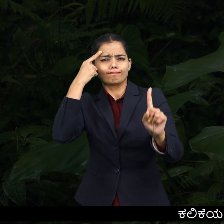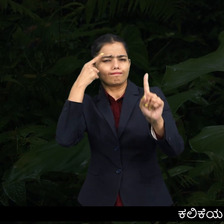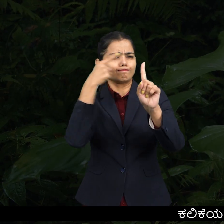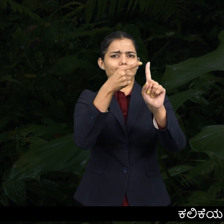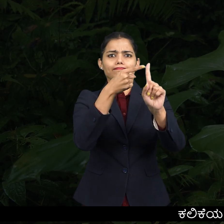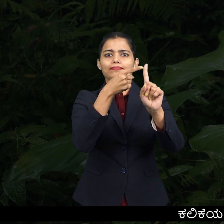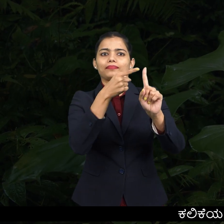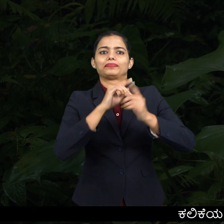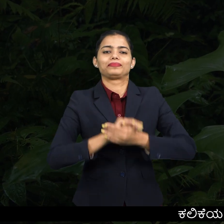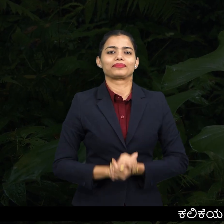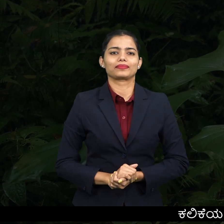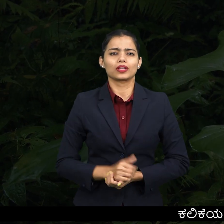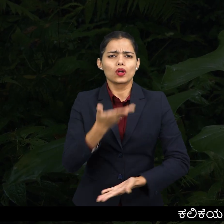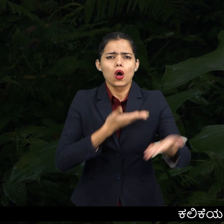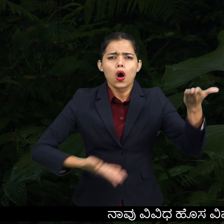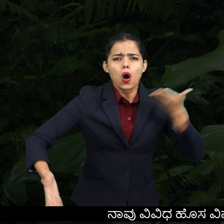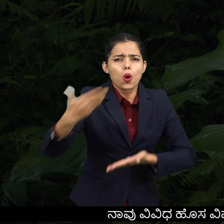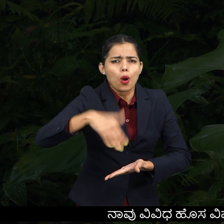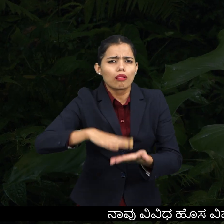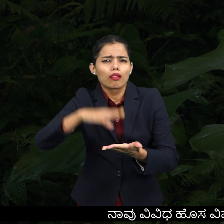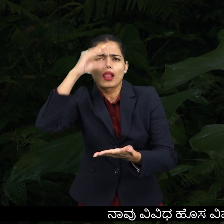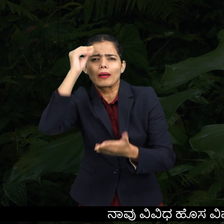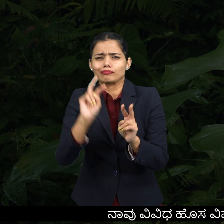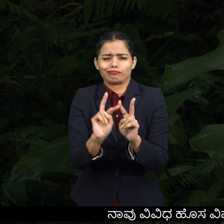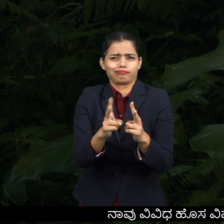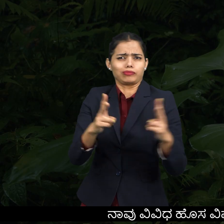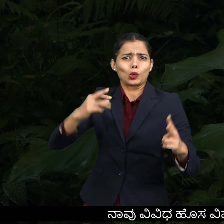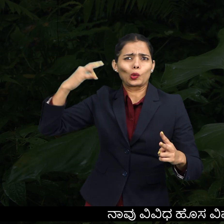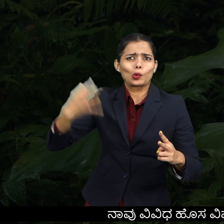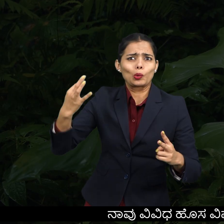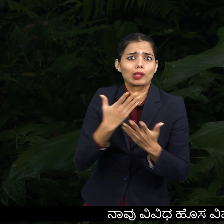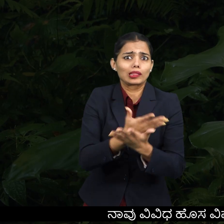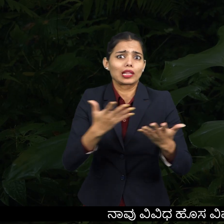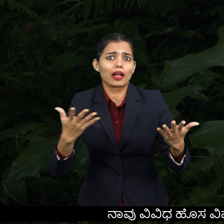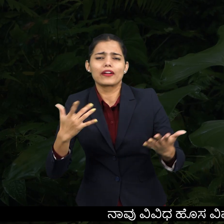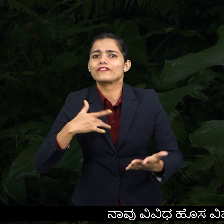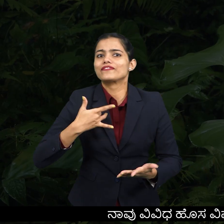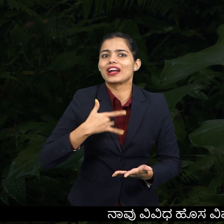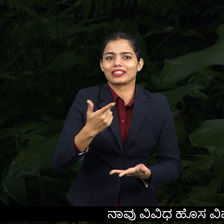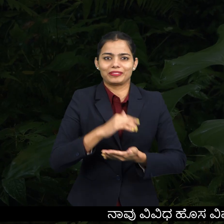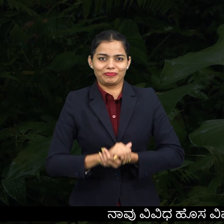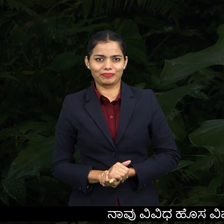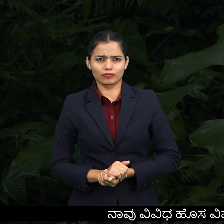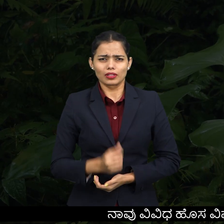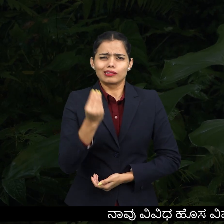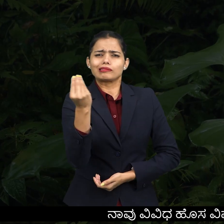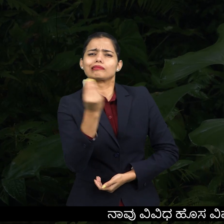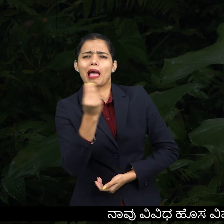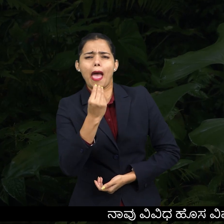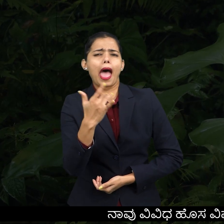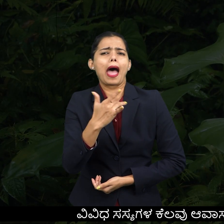ಕಲಿಕೆಯ ಉದ್ದೇಶಗಳು: ನಾವು ವಿವಿಧ ಹೊಸ ವಿಷಯಗಳನ್ನು ಕಲಿಯಲಿದ್ದೇವೆ.